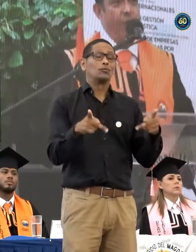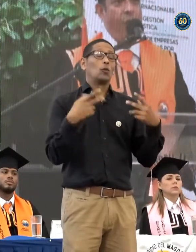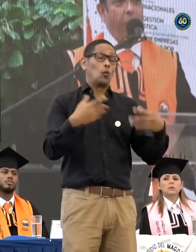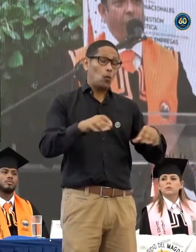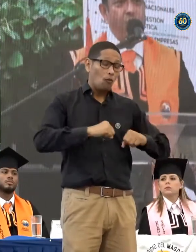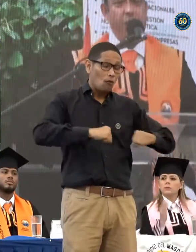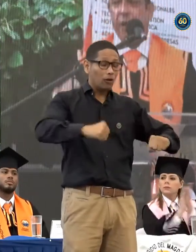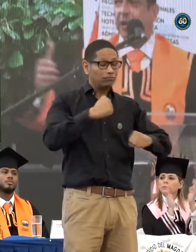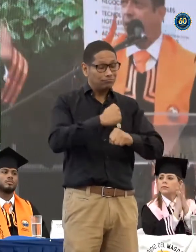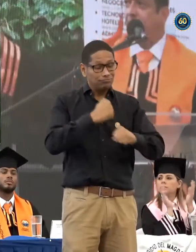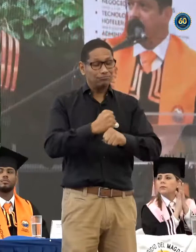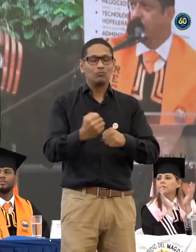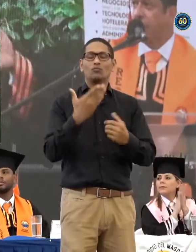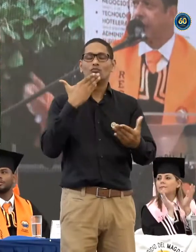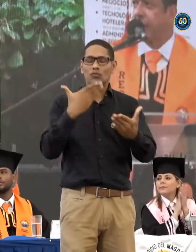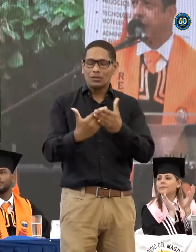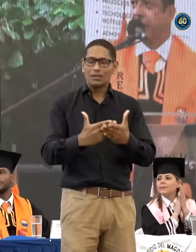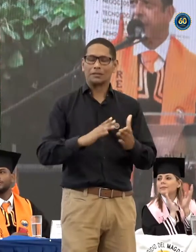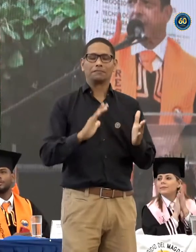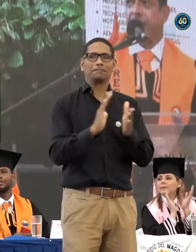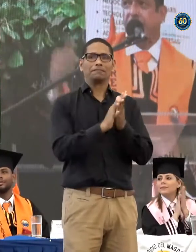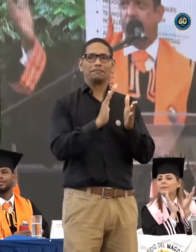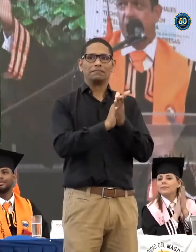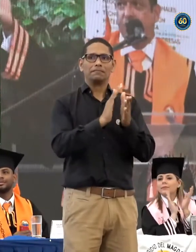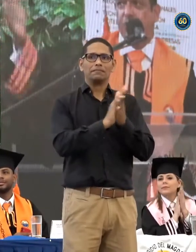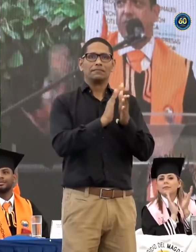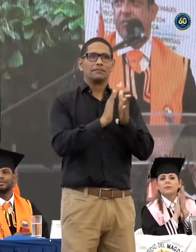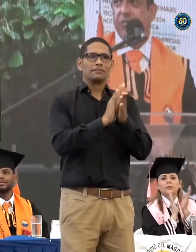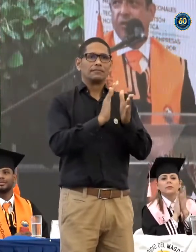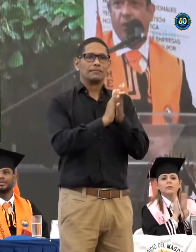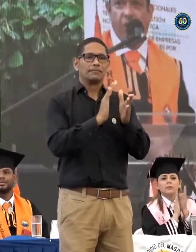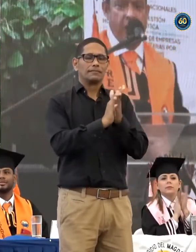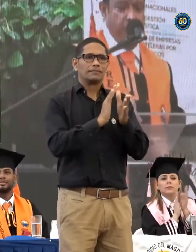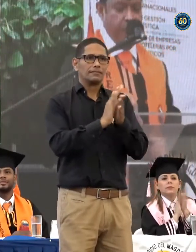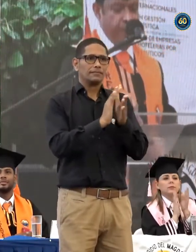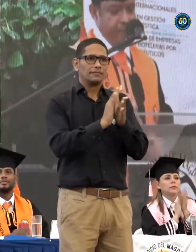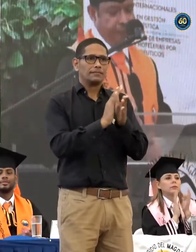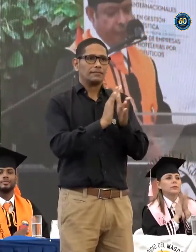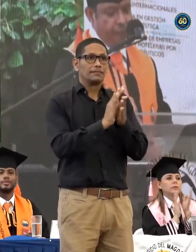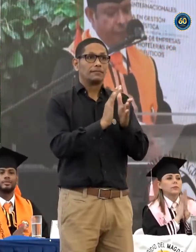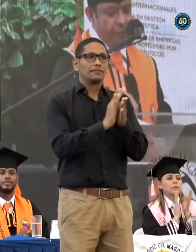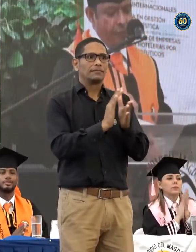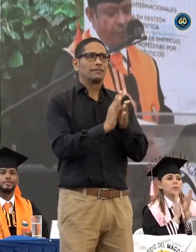de parte nuestra Muchas gracias Wilson todo el equipo